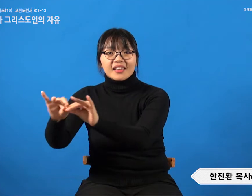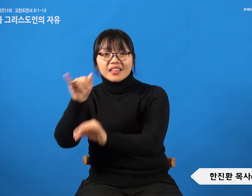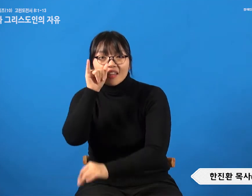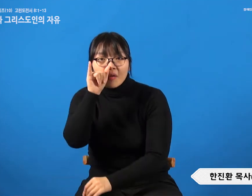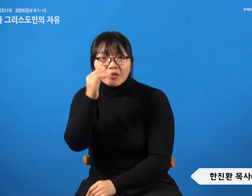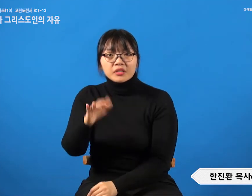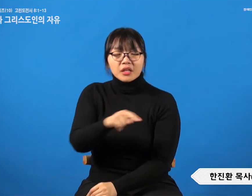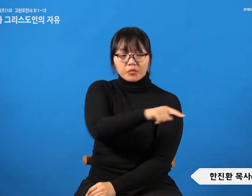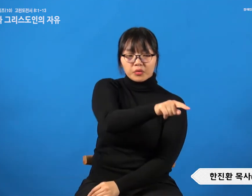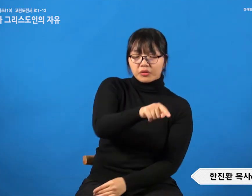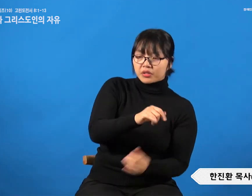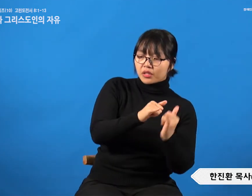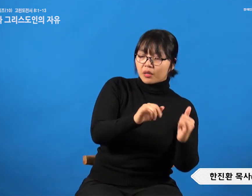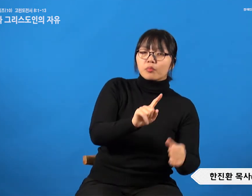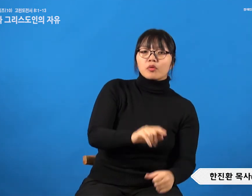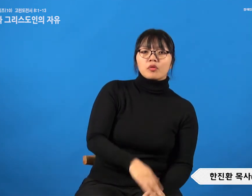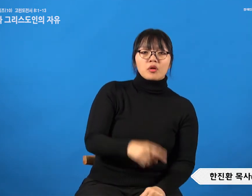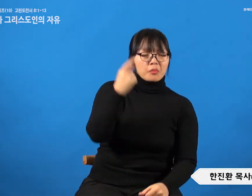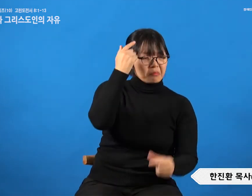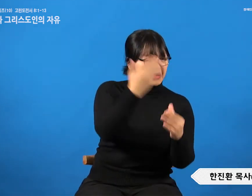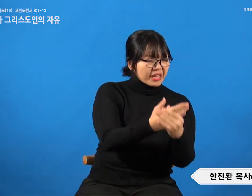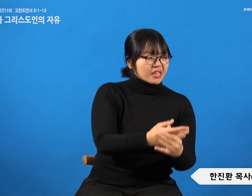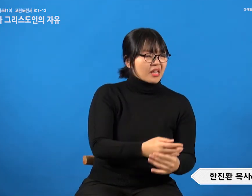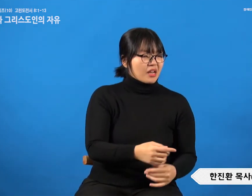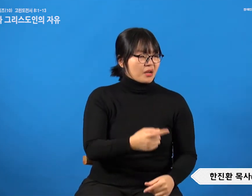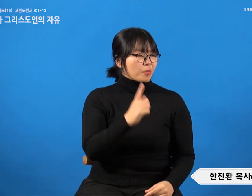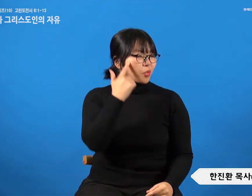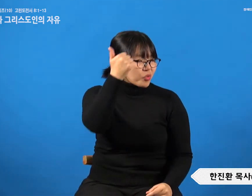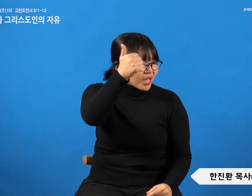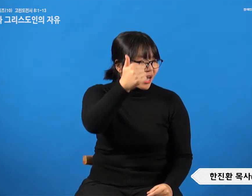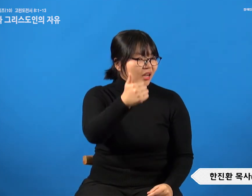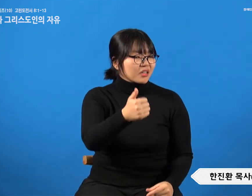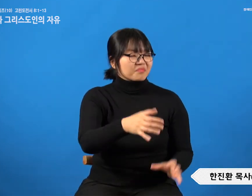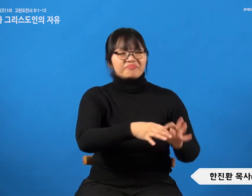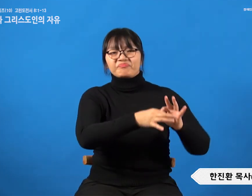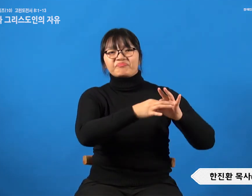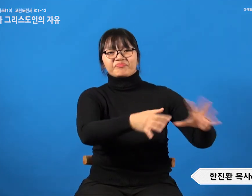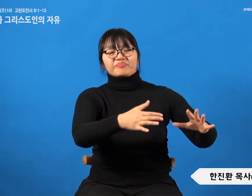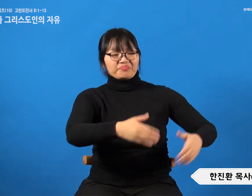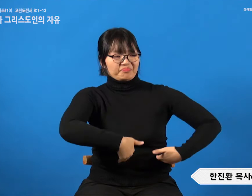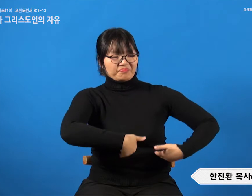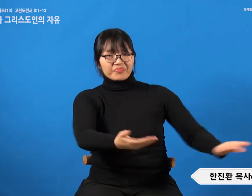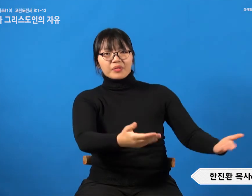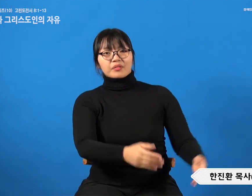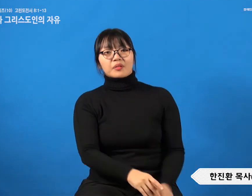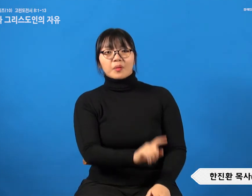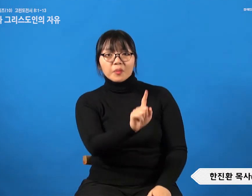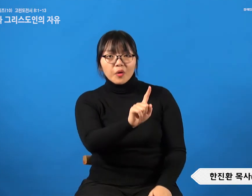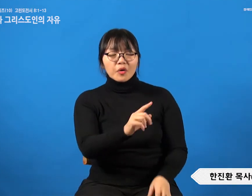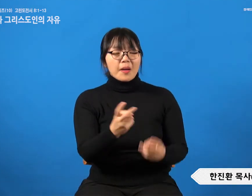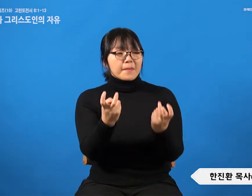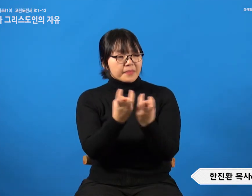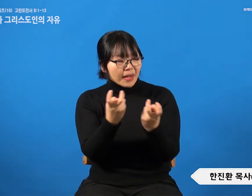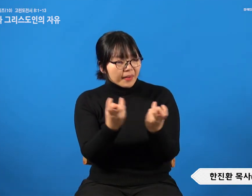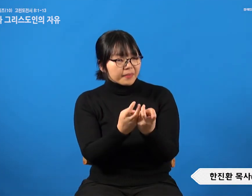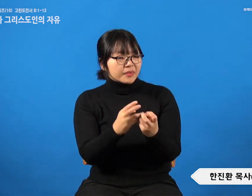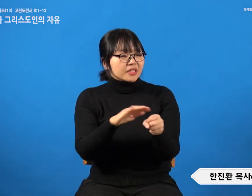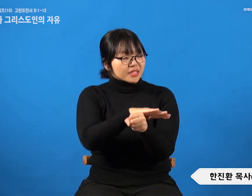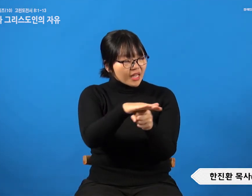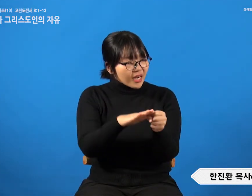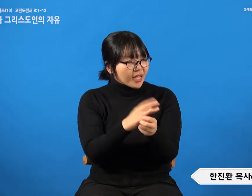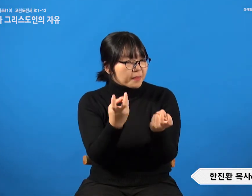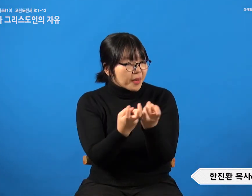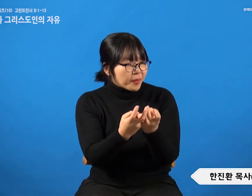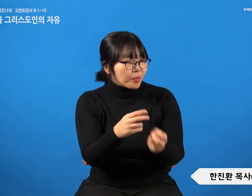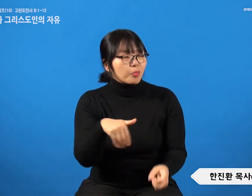모르는 소치입니다. 박사면 뭐하고 목사면 뭐합니까? 말씀의 이 사랑의 원리를 하나도 생각하지 않고 있는